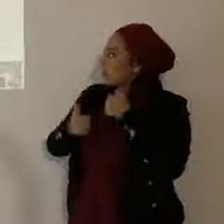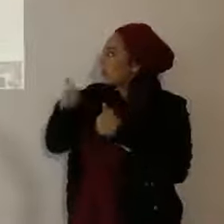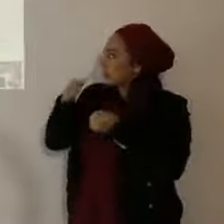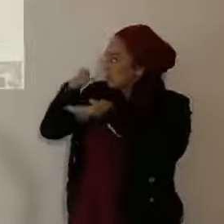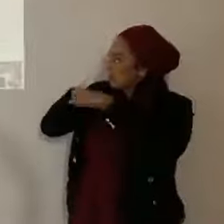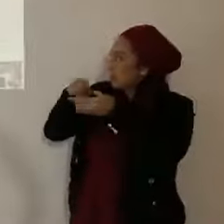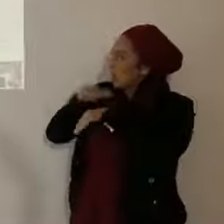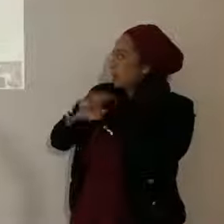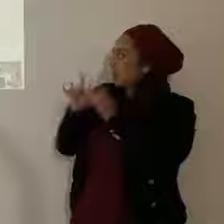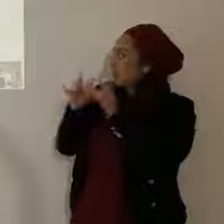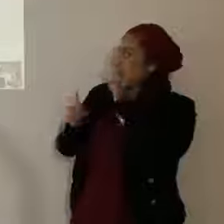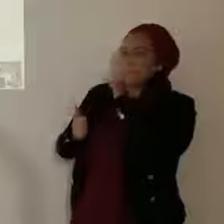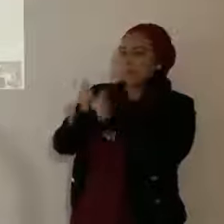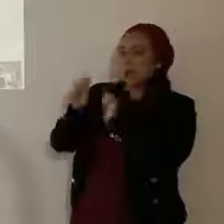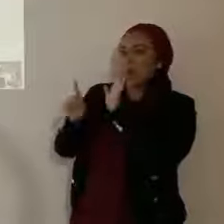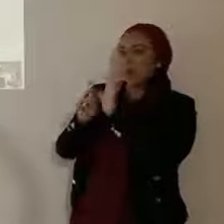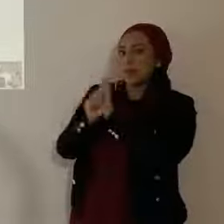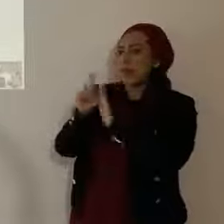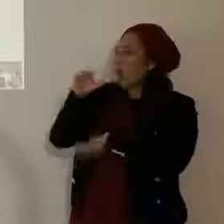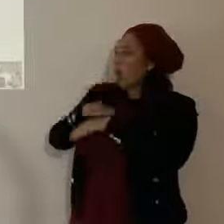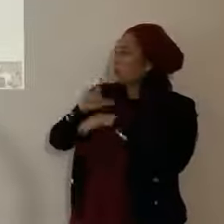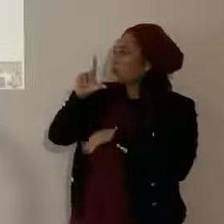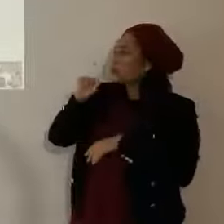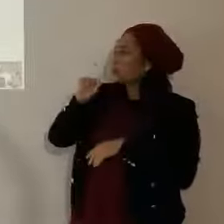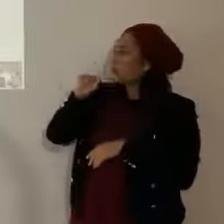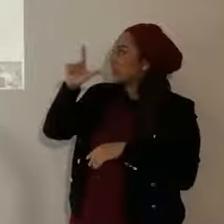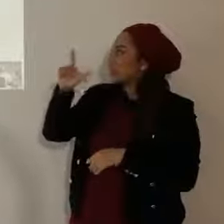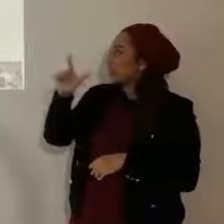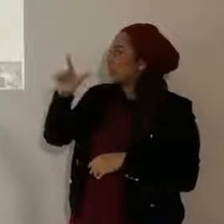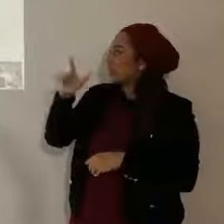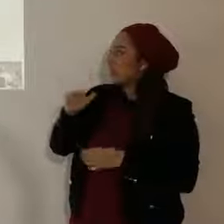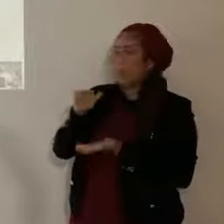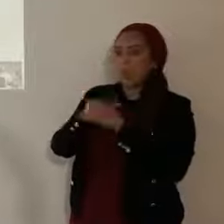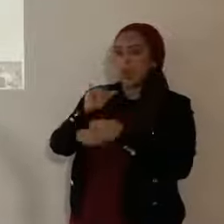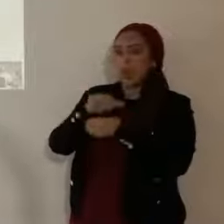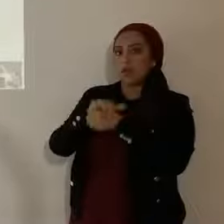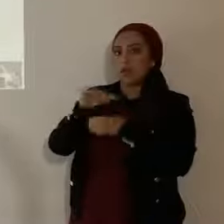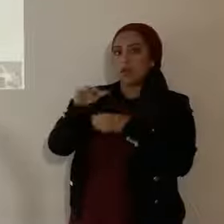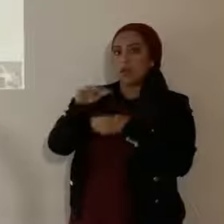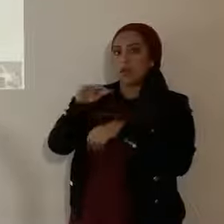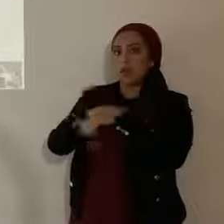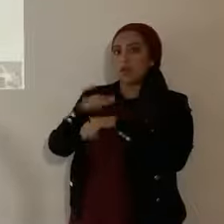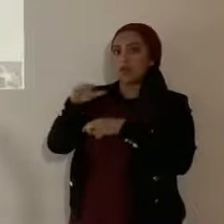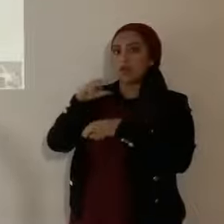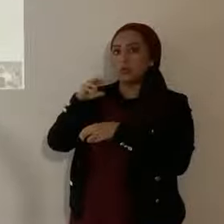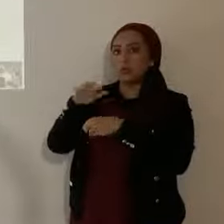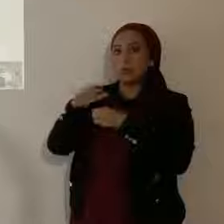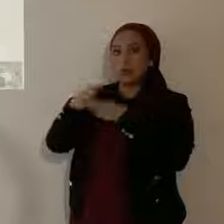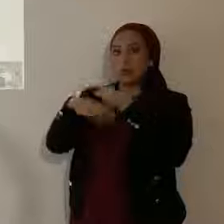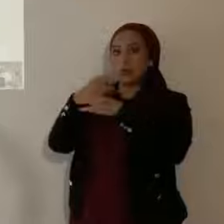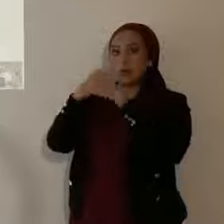búsquedas más populares en 2021? Y esto es internacional. Vamos a ver qué buscó la gente en